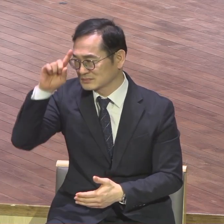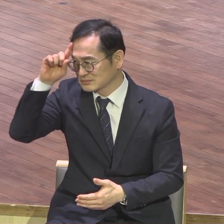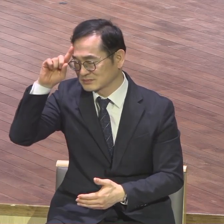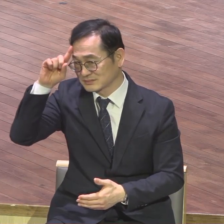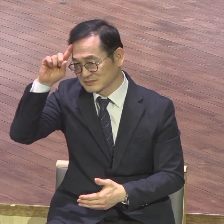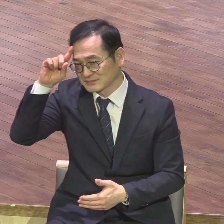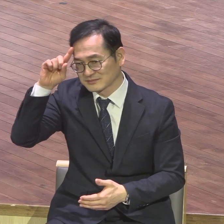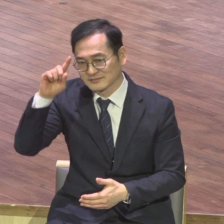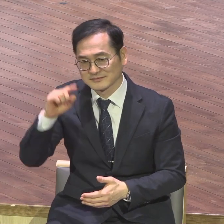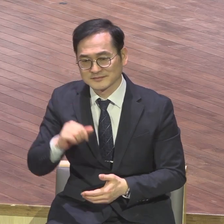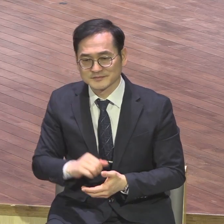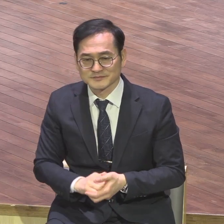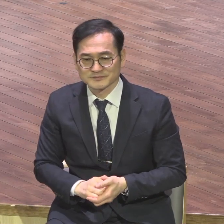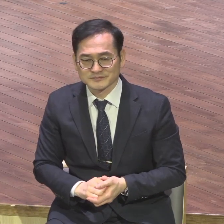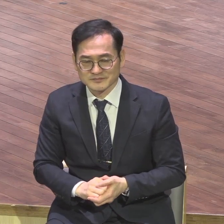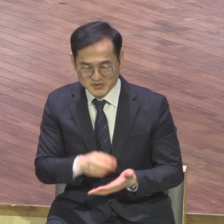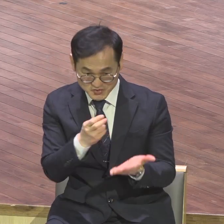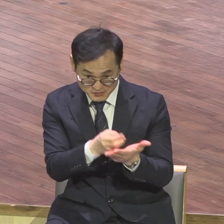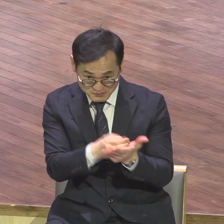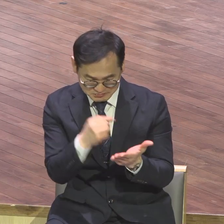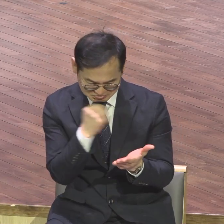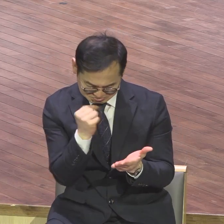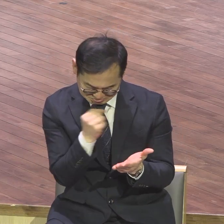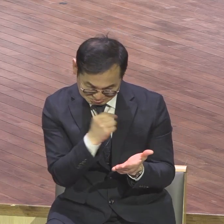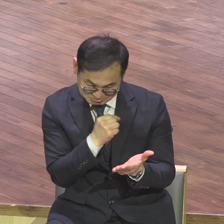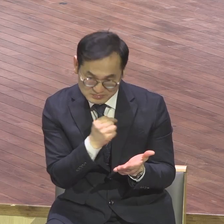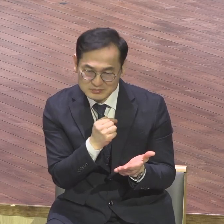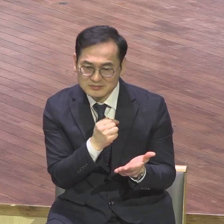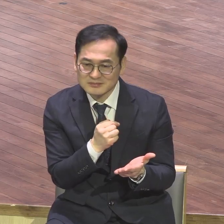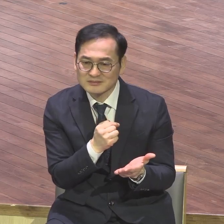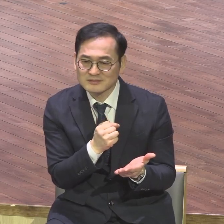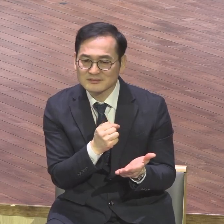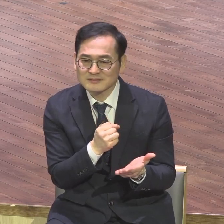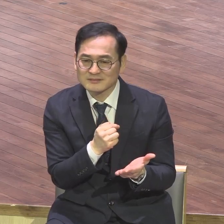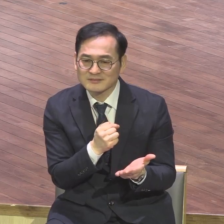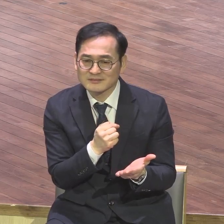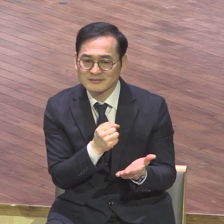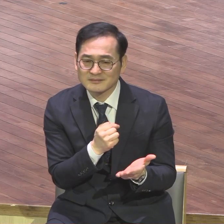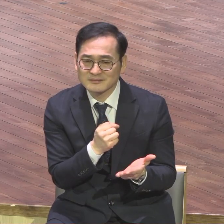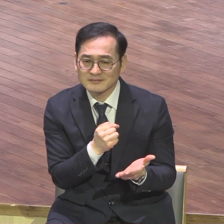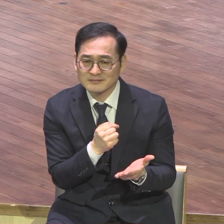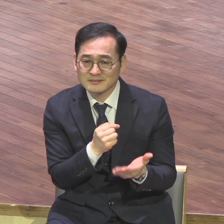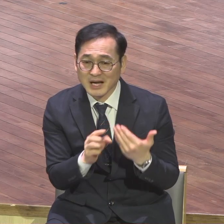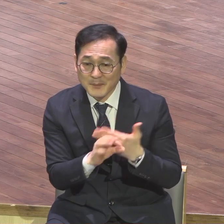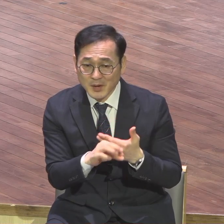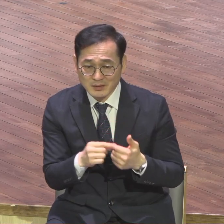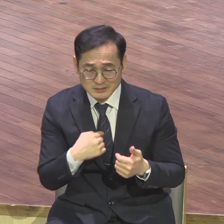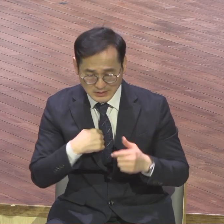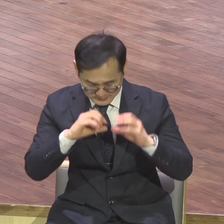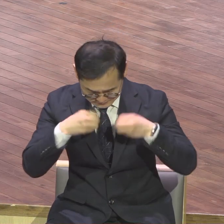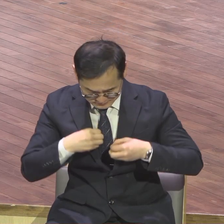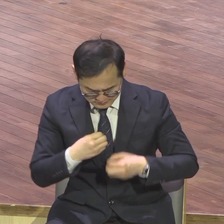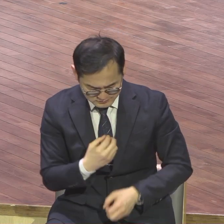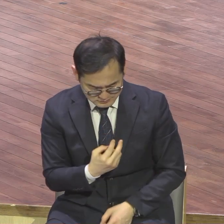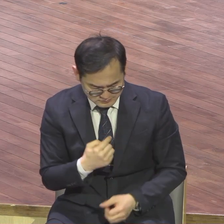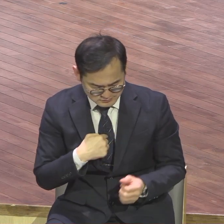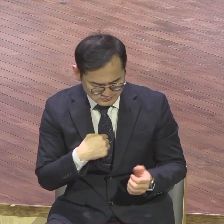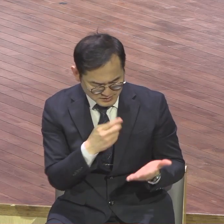결과적으로 율법 체질을 가지고 살면 자신은 말할 것도 없고요. 상대방도 죽입니다. 나도